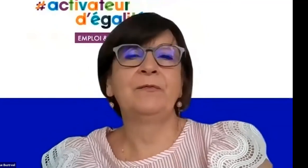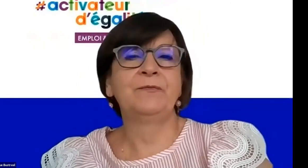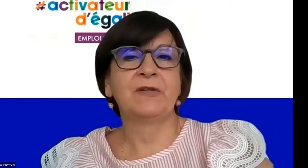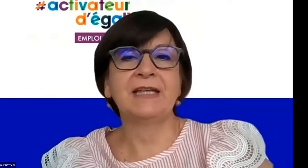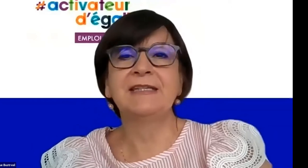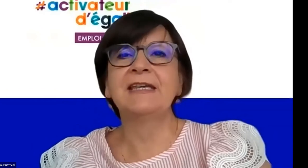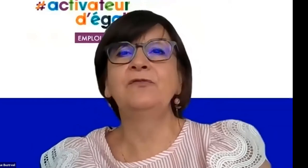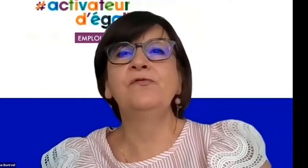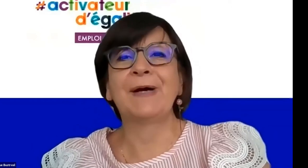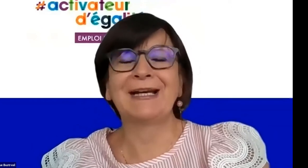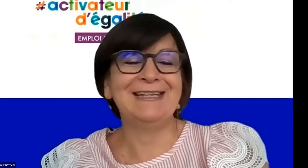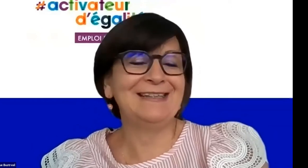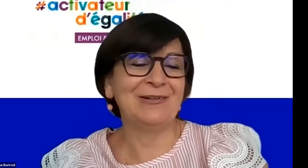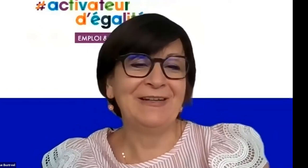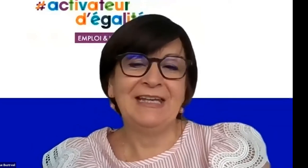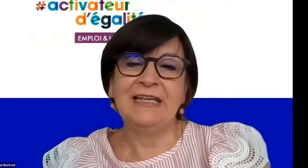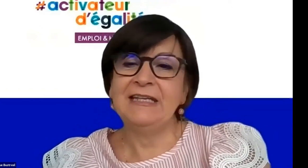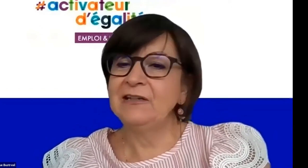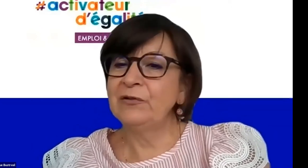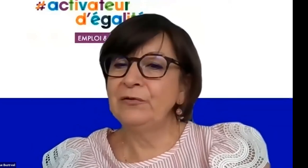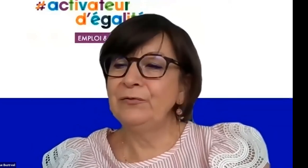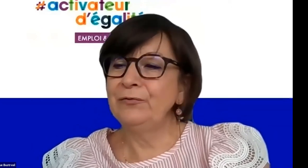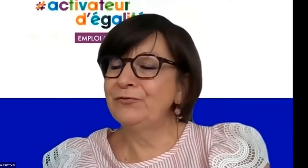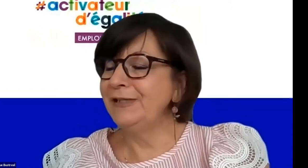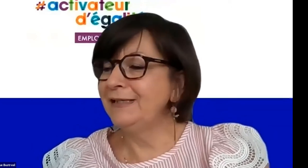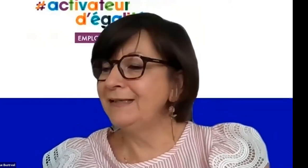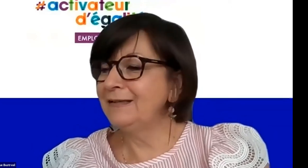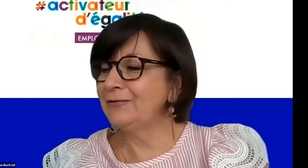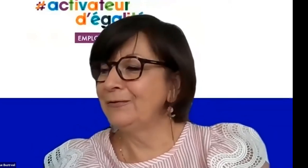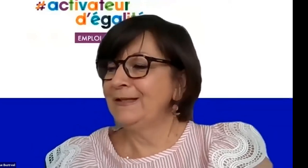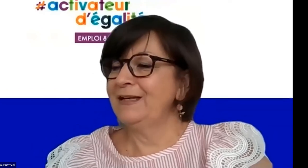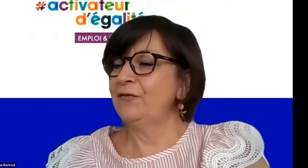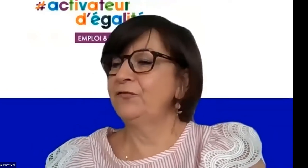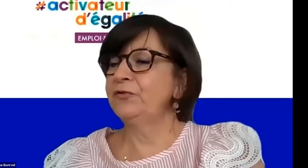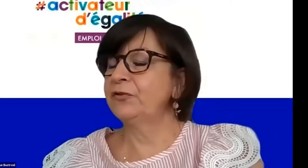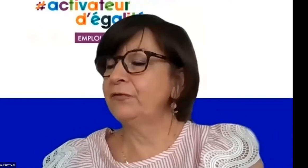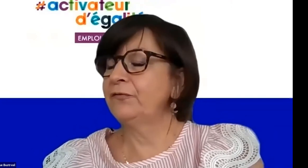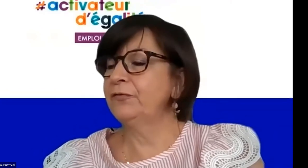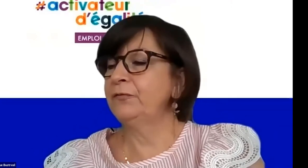à indiquer d'où vous parlez et souligner